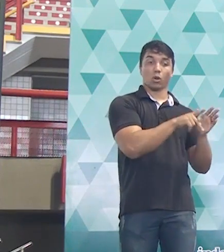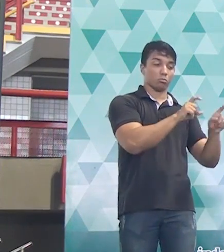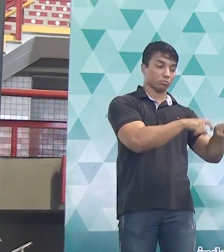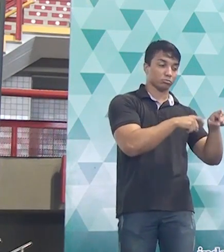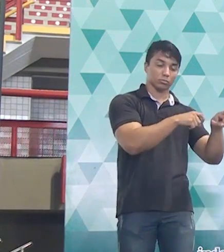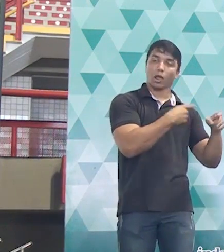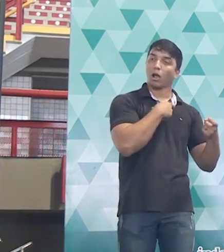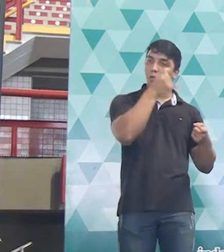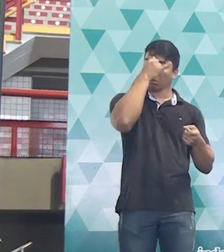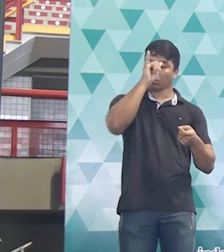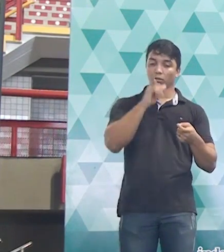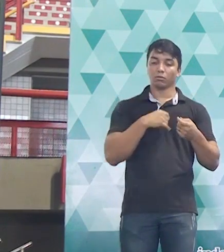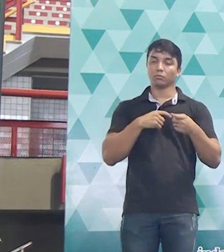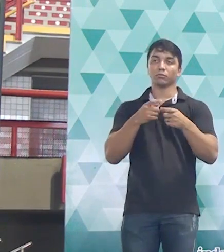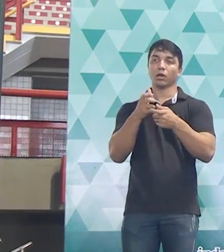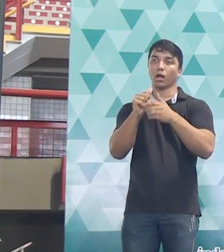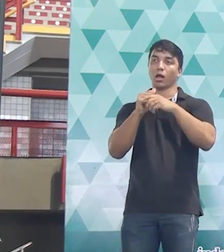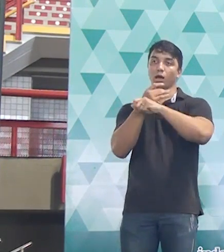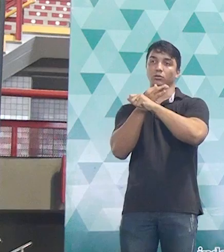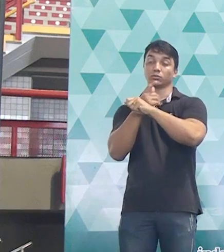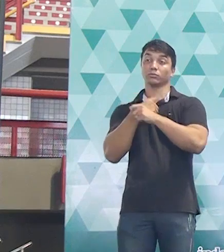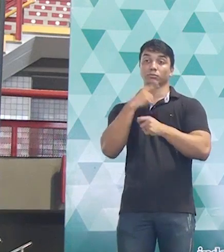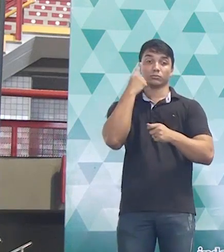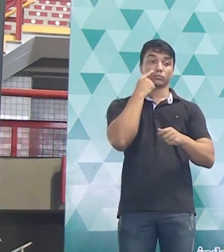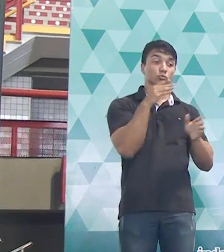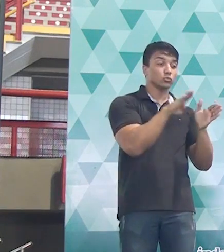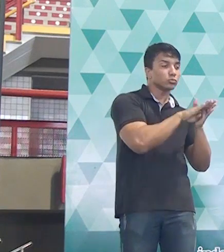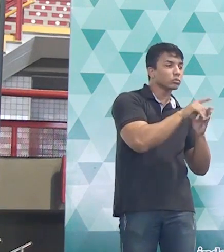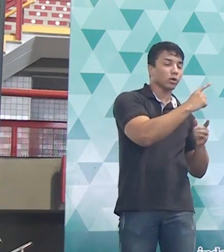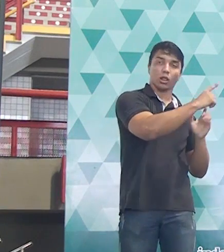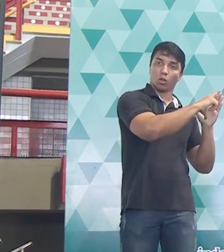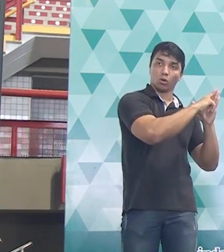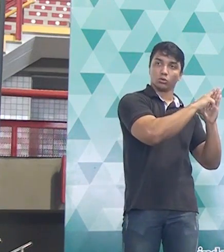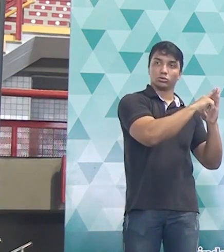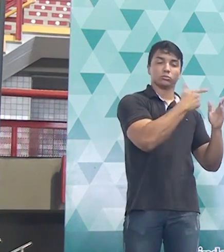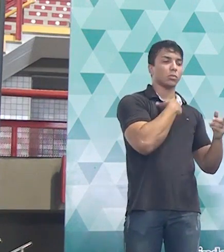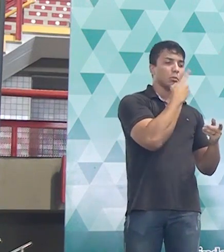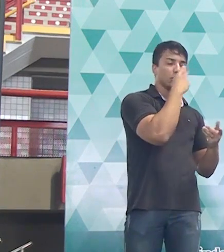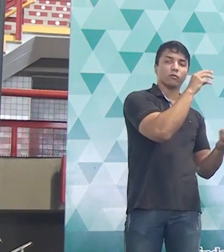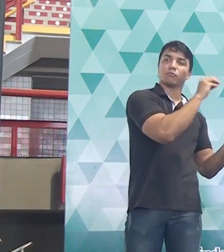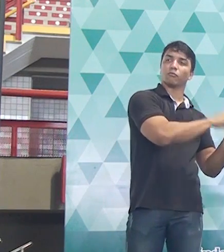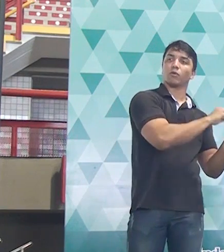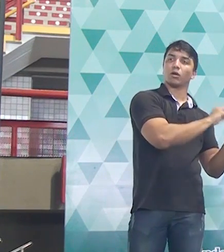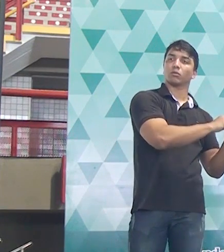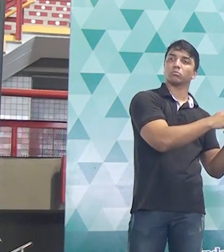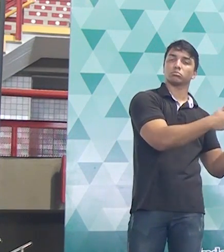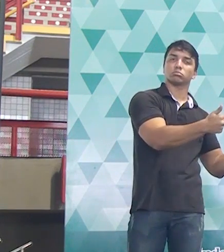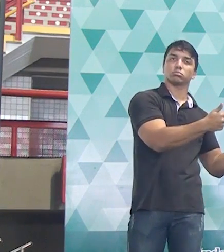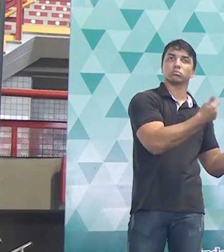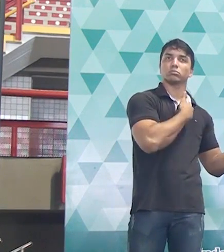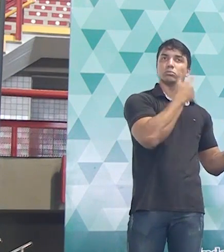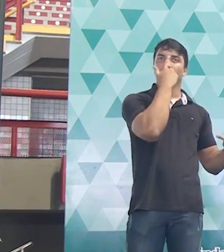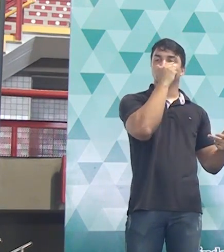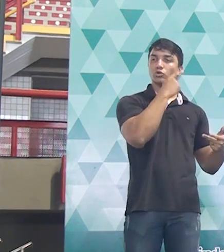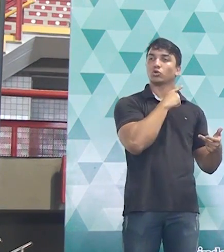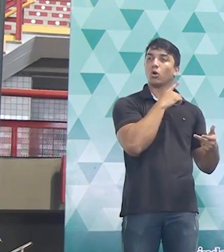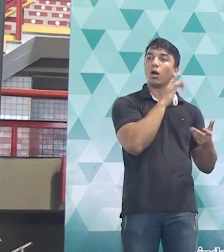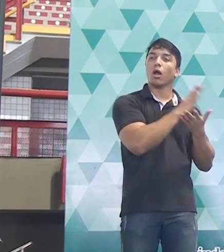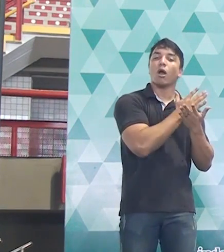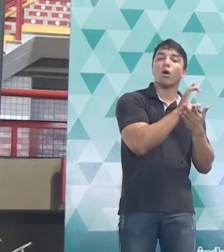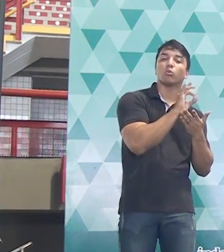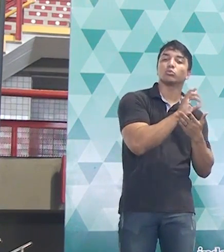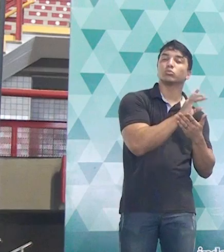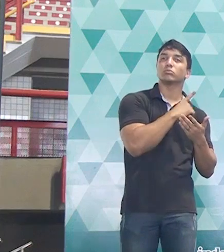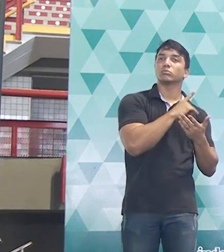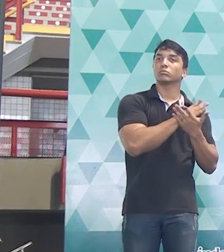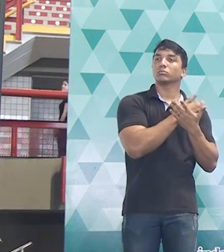essa correção. Ao chegar à loja, ele foi informado de que esses produtos estavam em falta. Como só havia disponíveis alguns tipos de